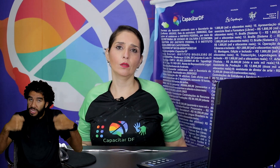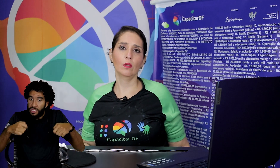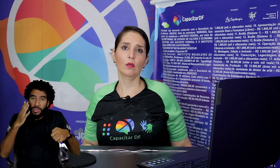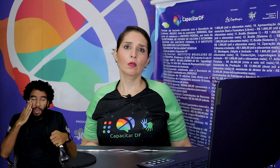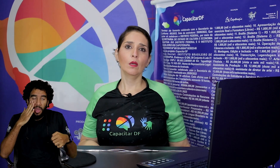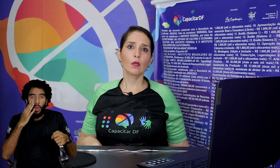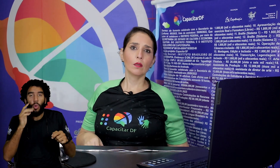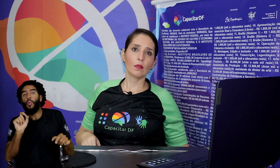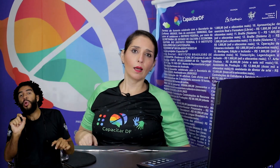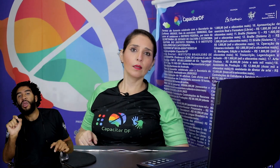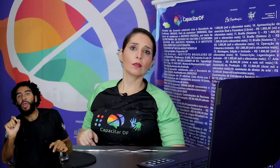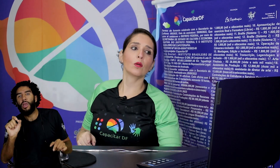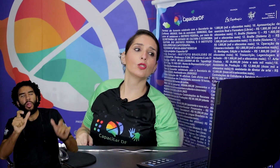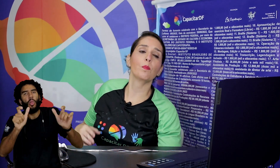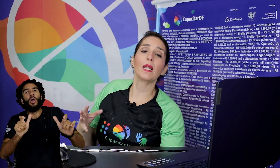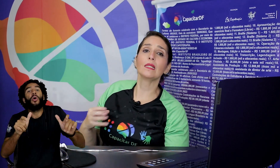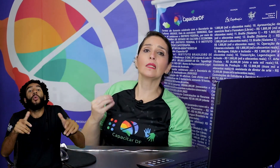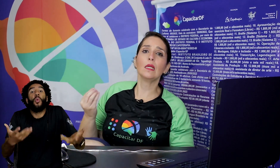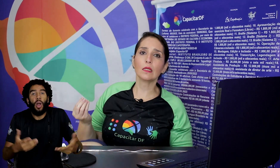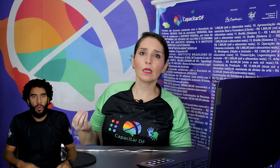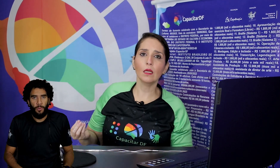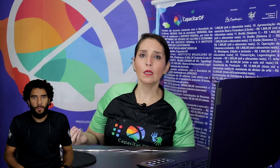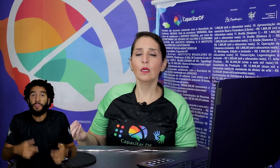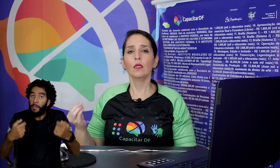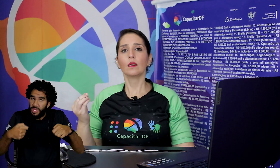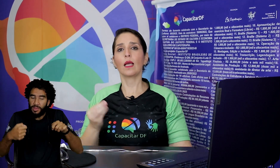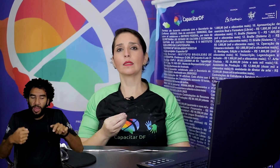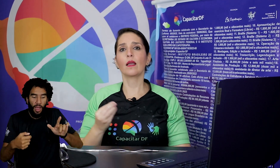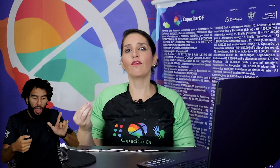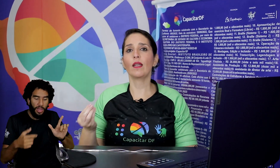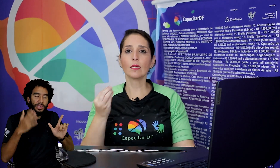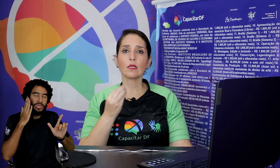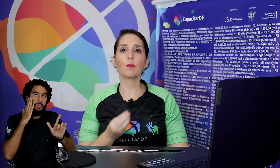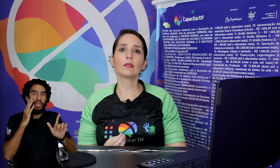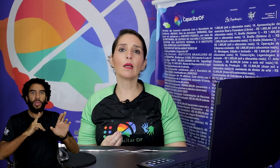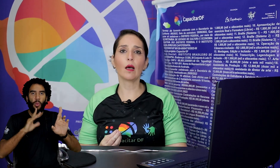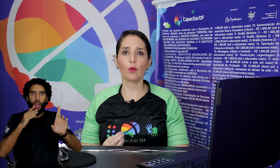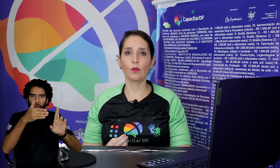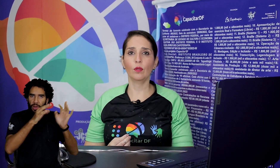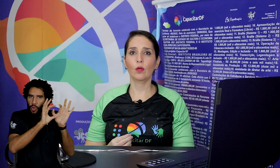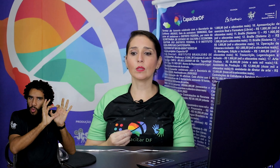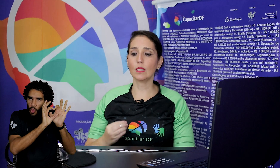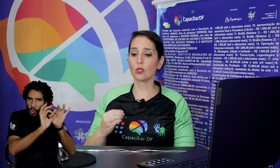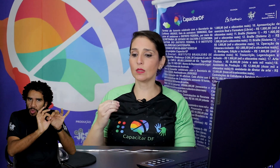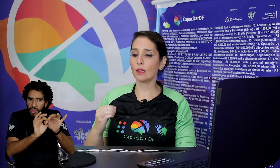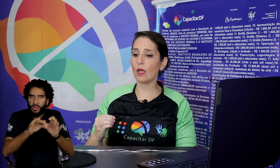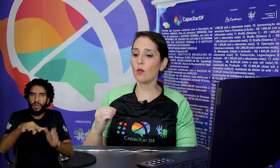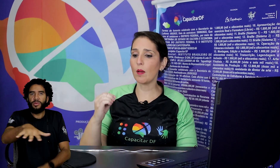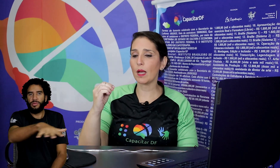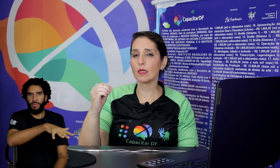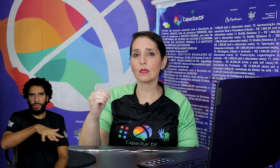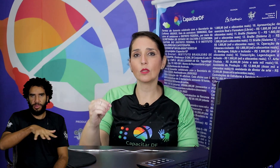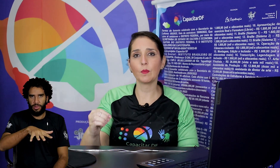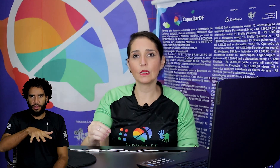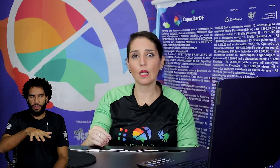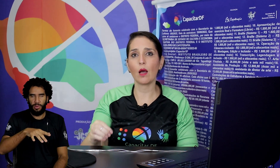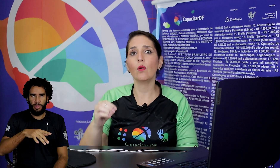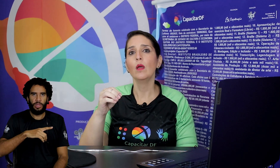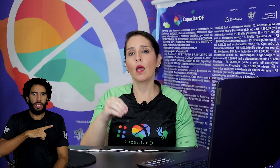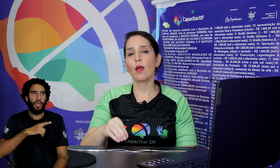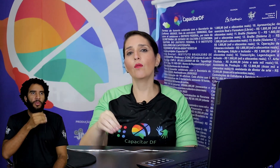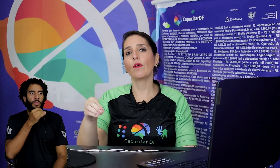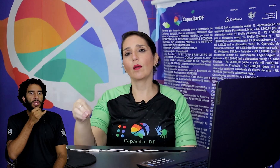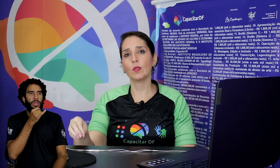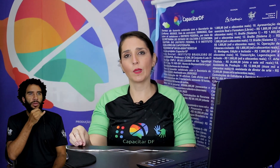aonde. Tá? Então, a gente precisa dessa referência espacial. Ou seja, se tem uma marcação